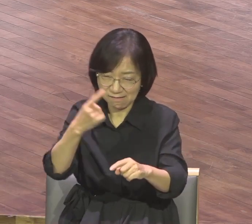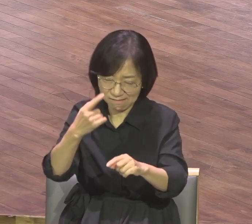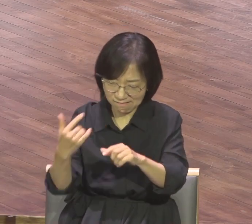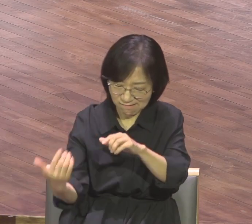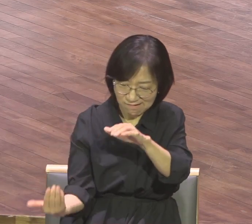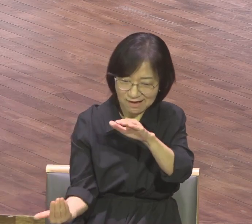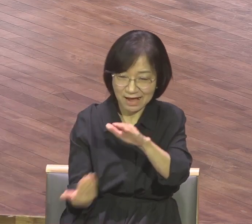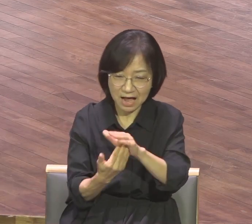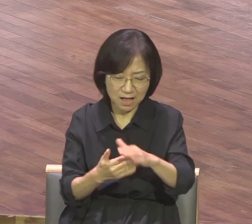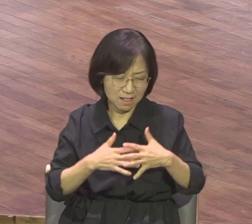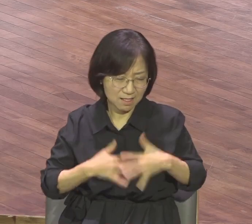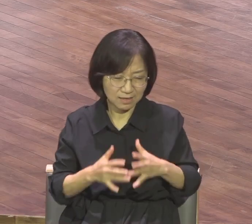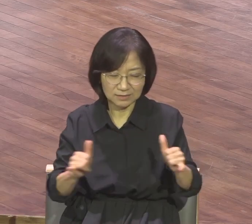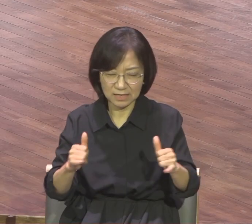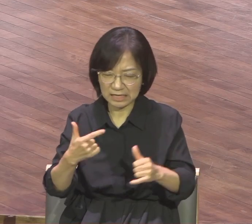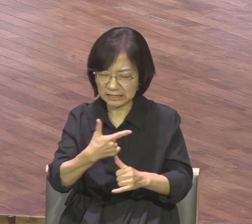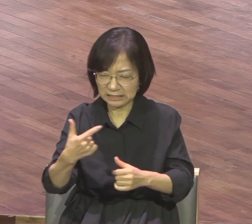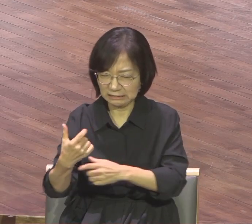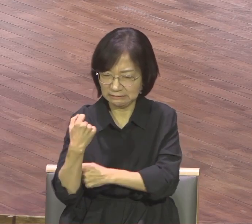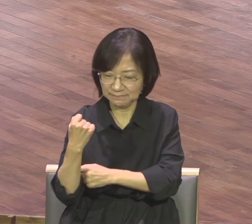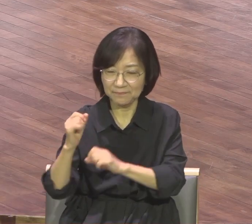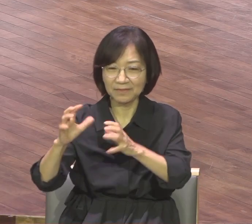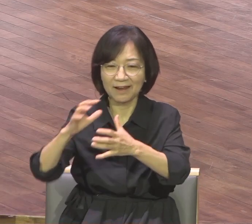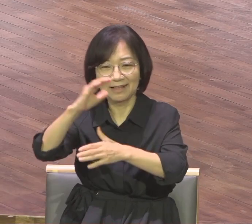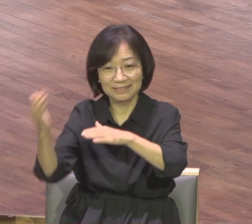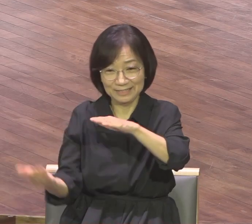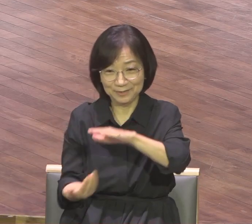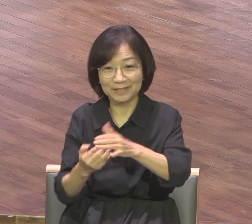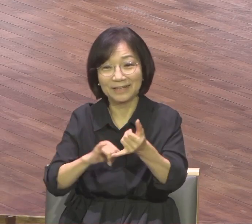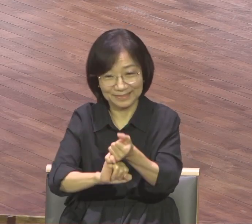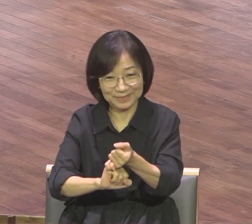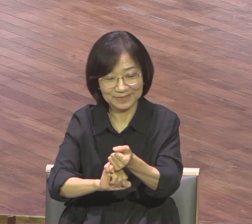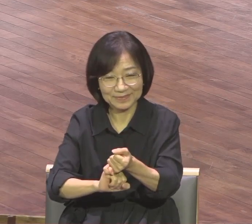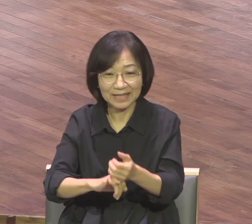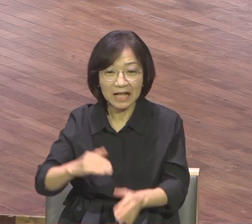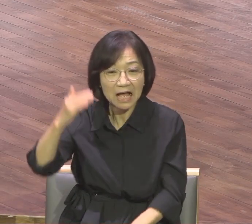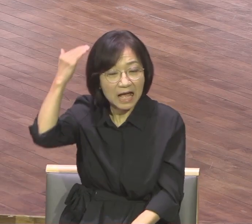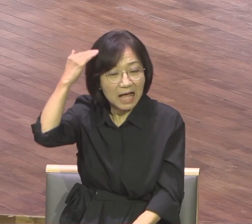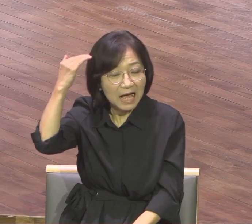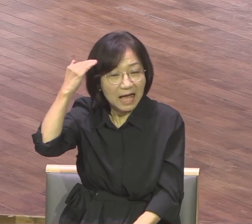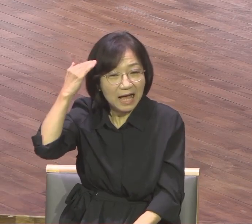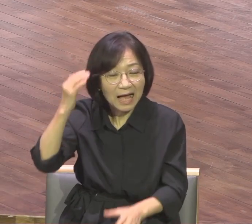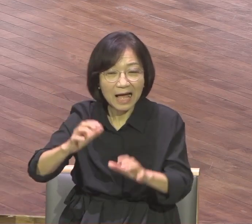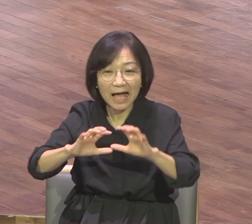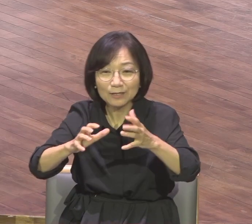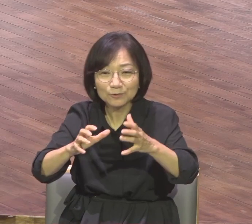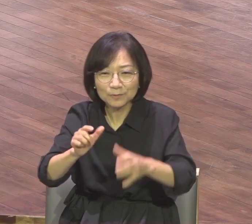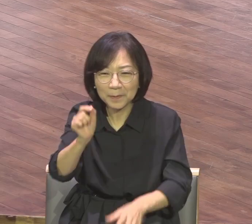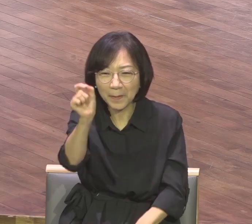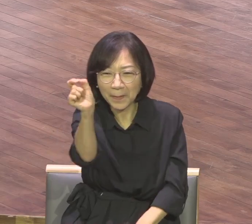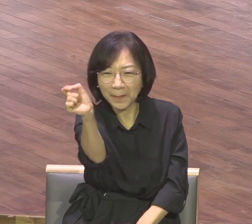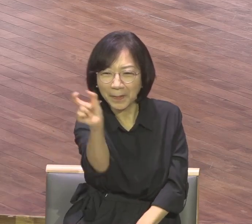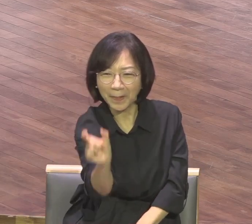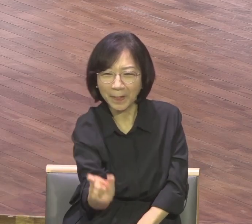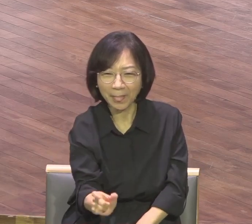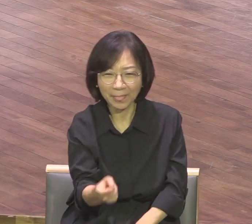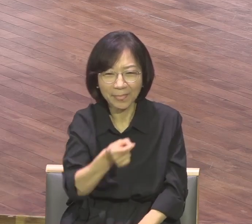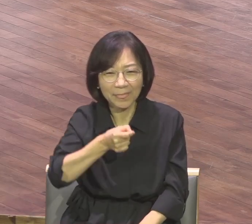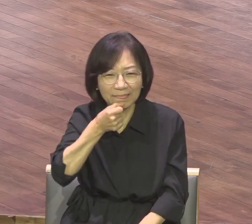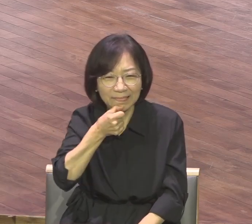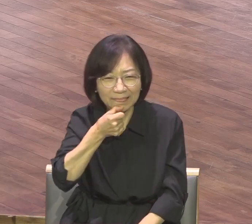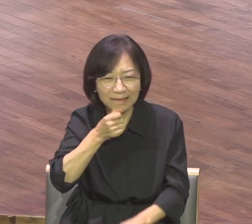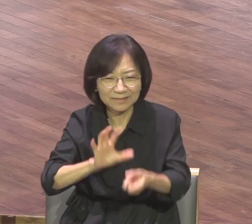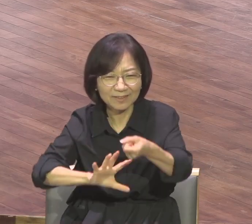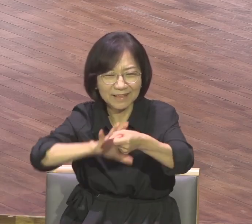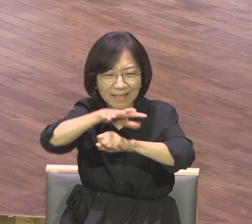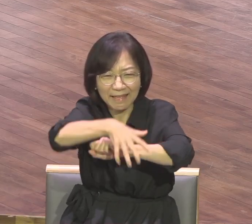하나님 능력이라. 이 조그만한 땅 대한민국의 반토막 난 이 땅에 이